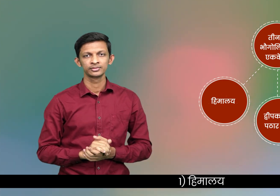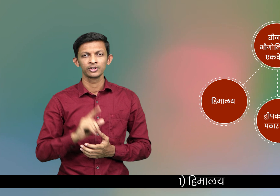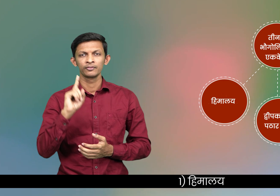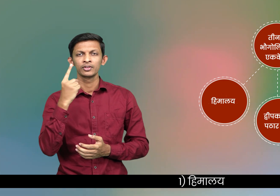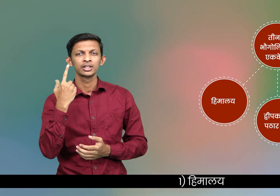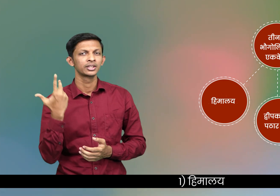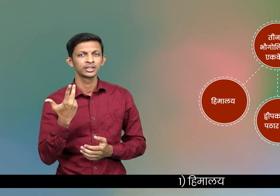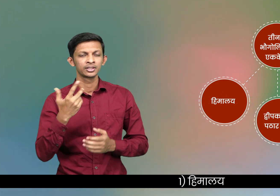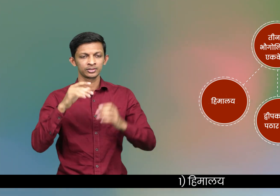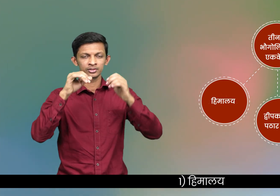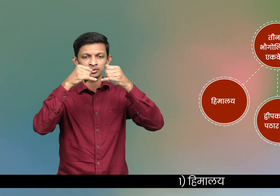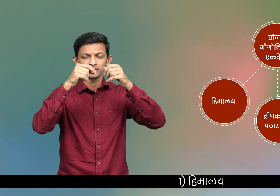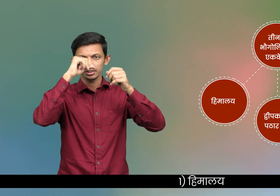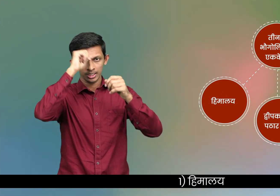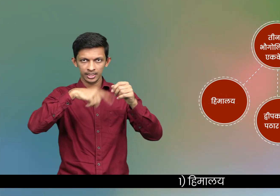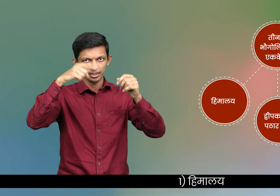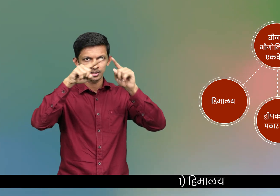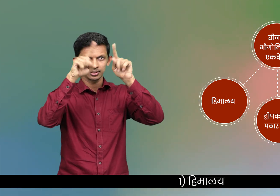एक म्हणजे हिमालय,